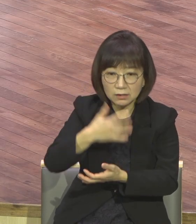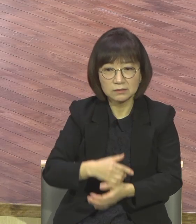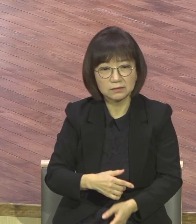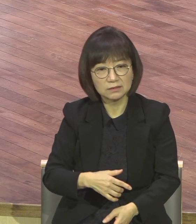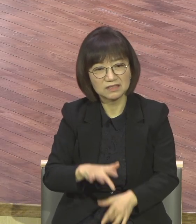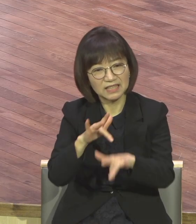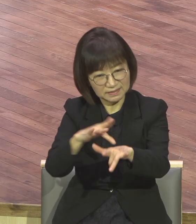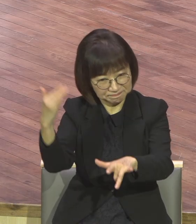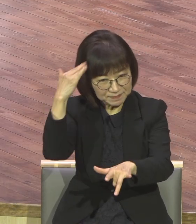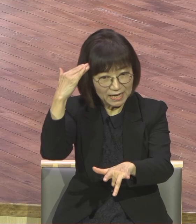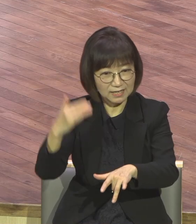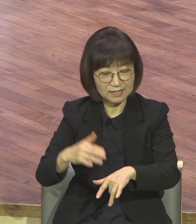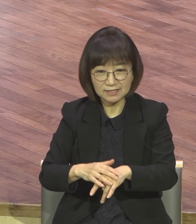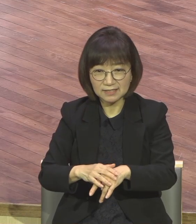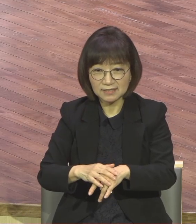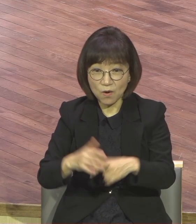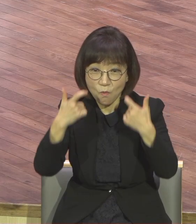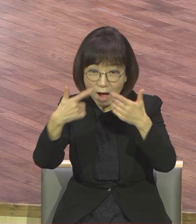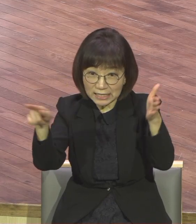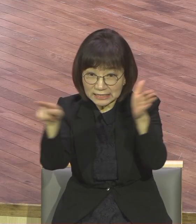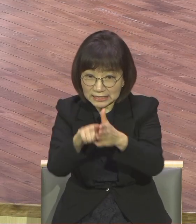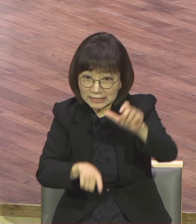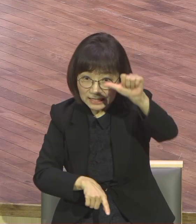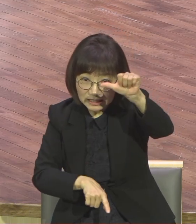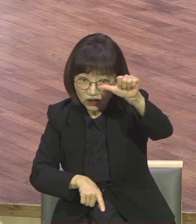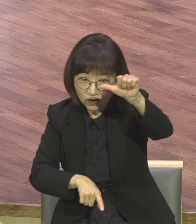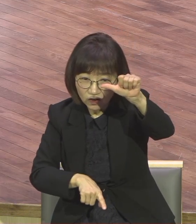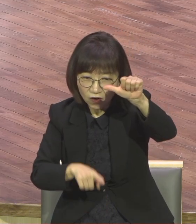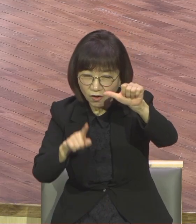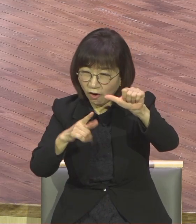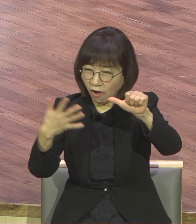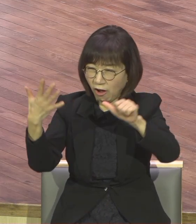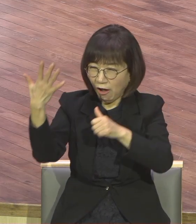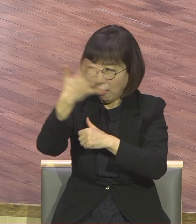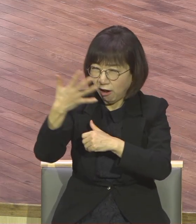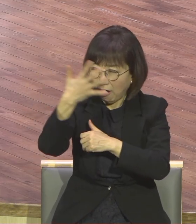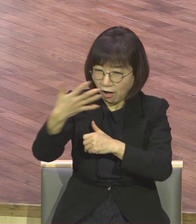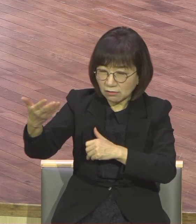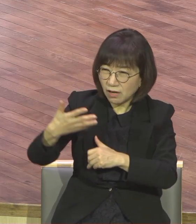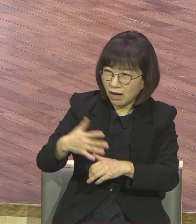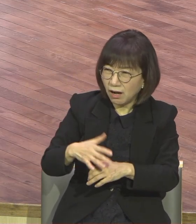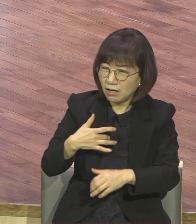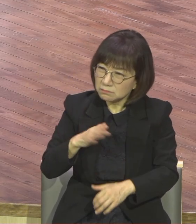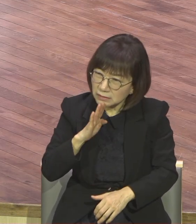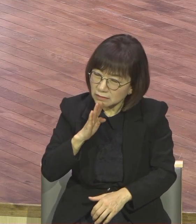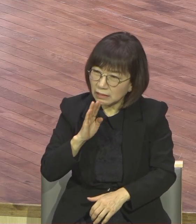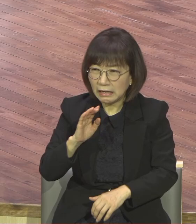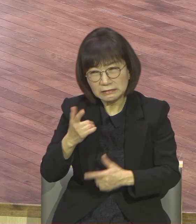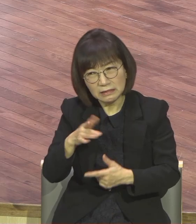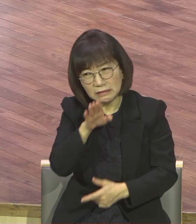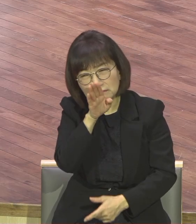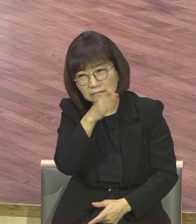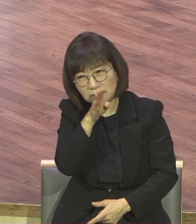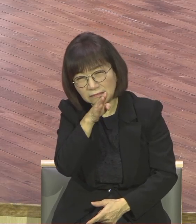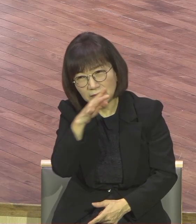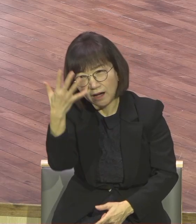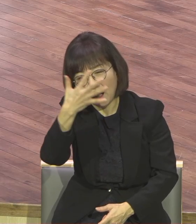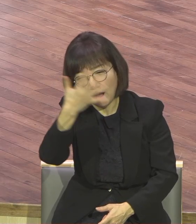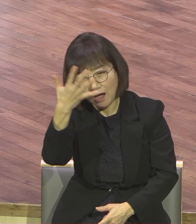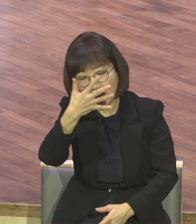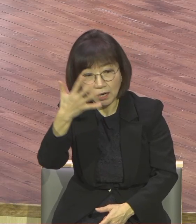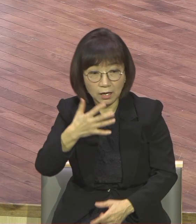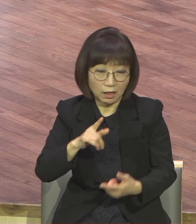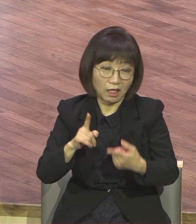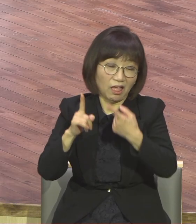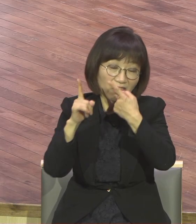흔들어버려요. 이 확신 다섯 가지를 흔들어버려. 흔들어버리면 있는 것도 아니고 없는 것도 아니고 어정쩡하게 흔들어버려요.